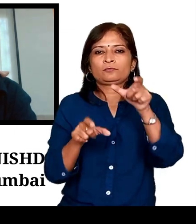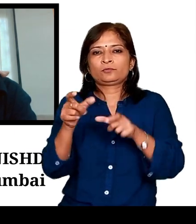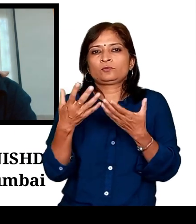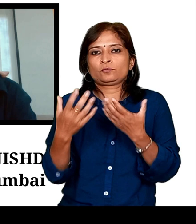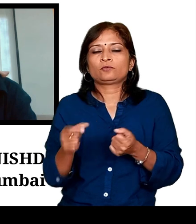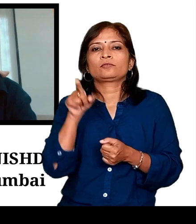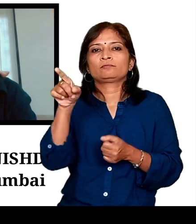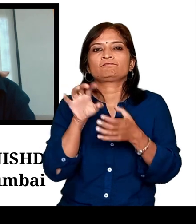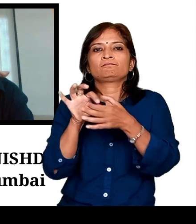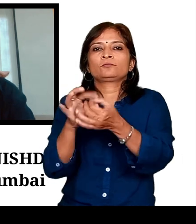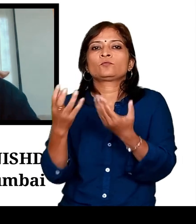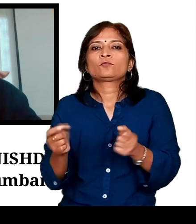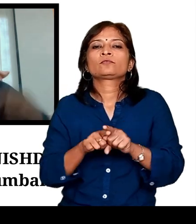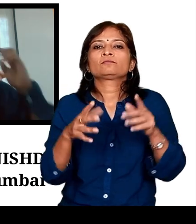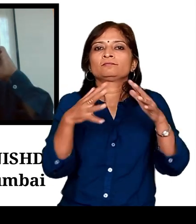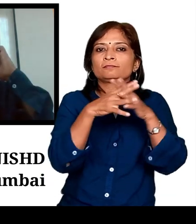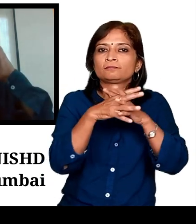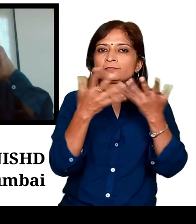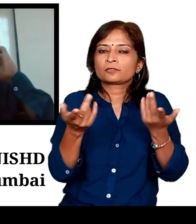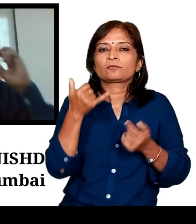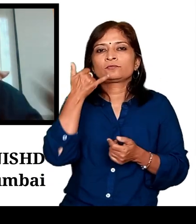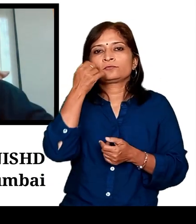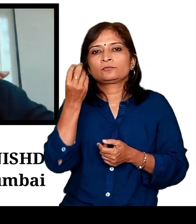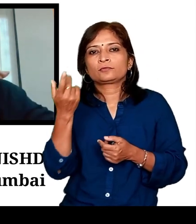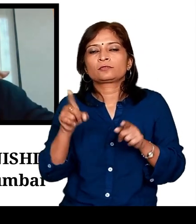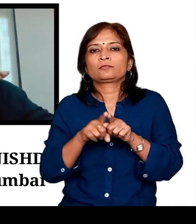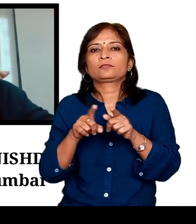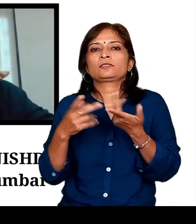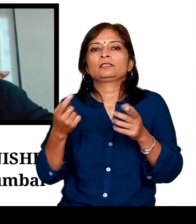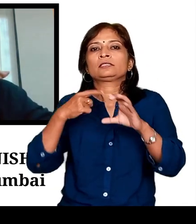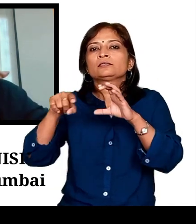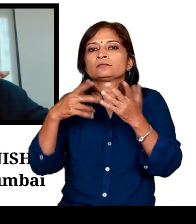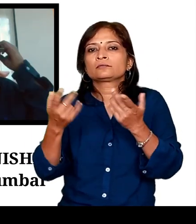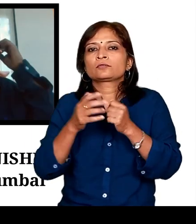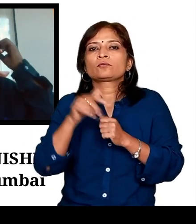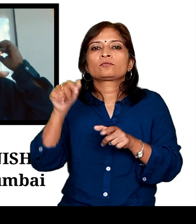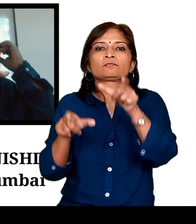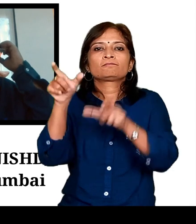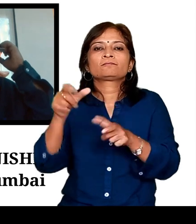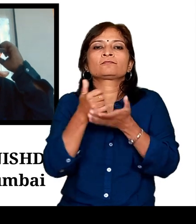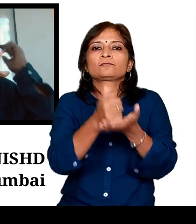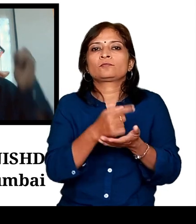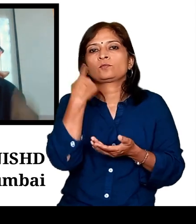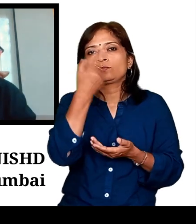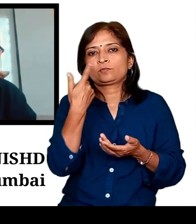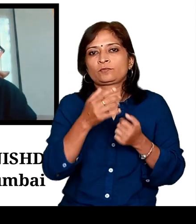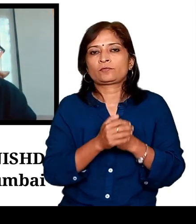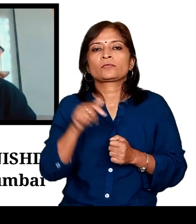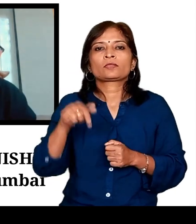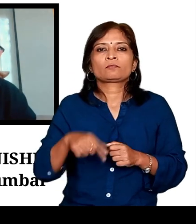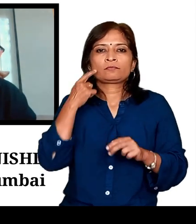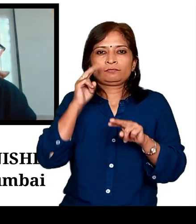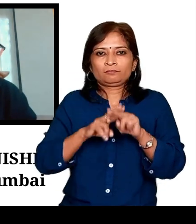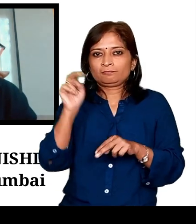वेबसाइट है, क्या फोन नंबर है, क्या ईमेल एड्रेस है, और रिसोर्स पर्सन कौन कौन रहेंगे? अगर जरूरतमंदों को